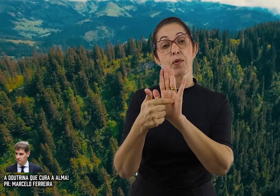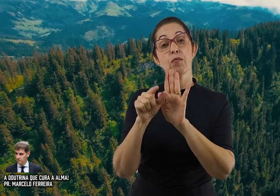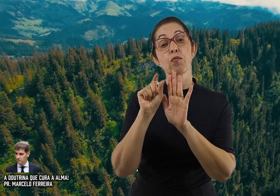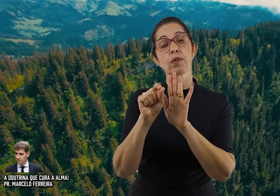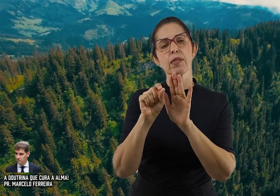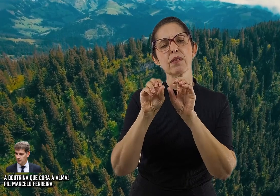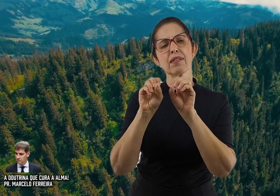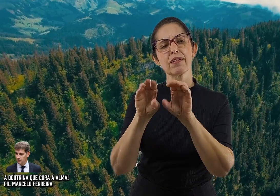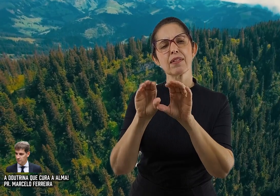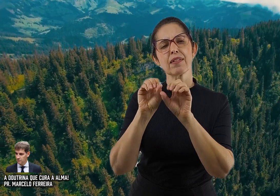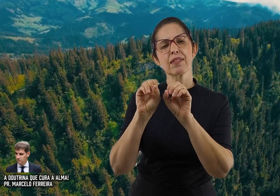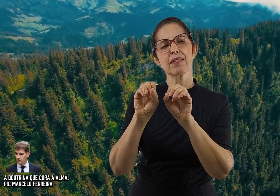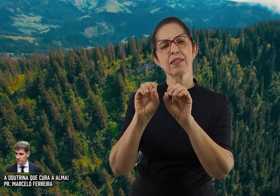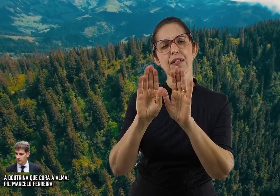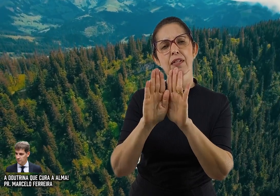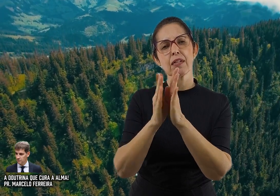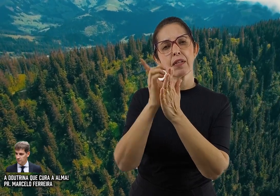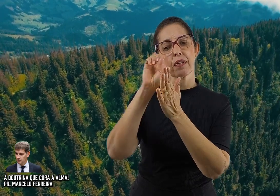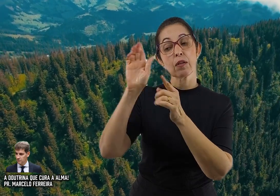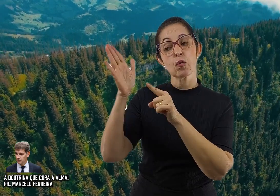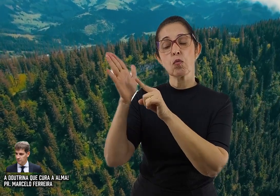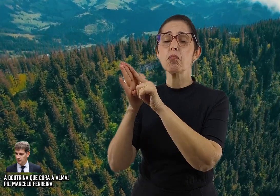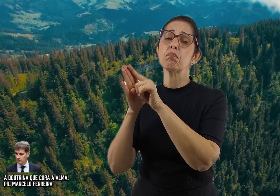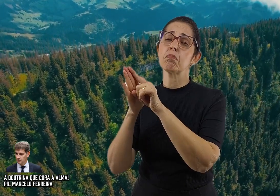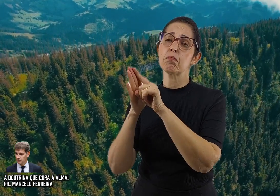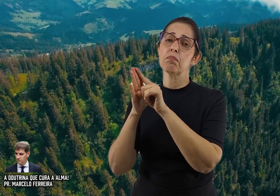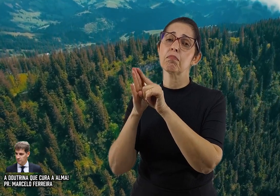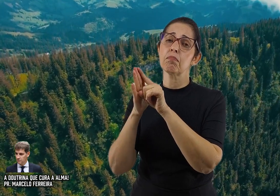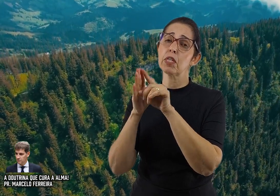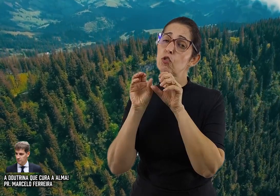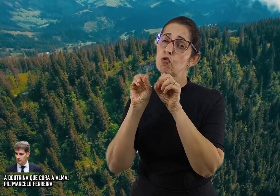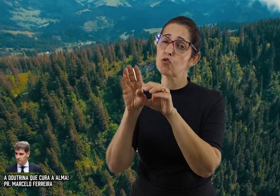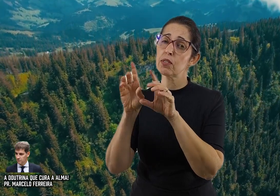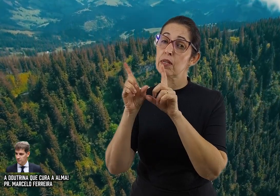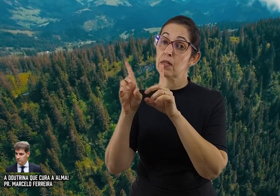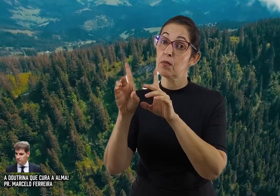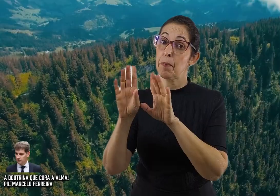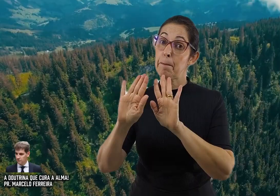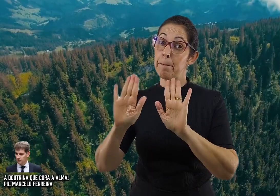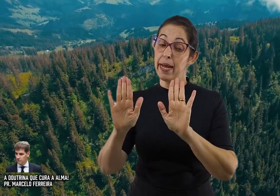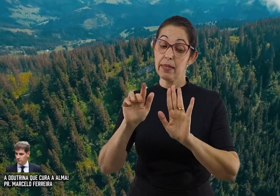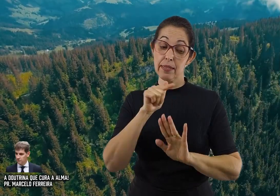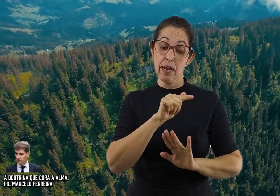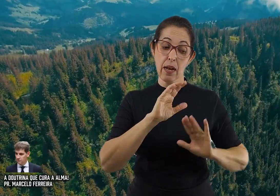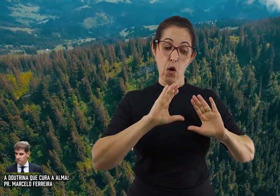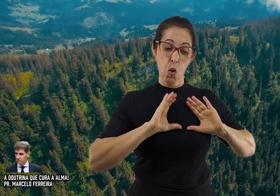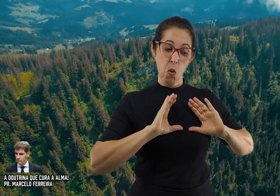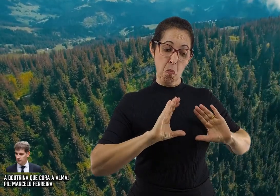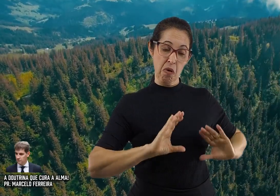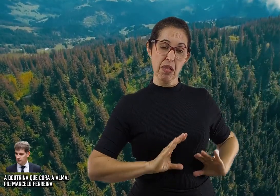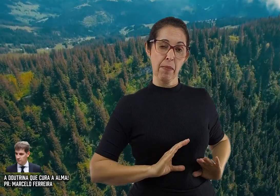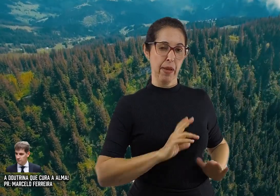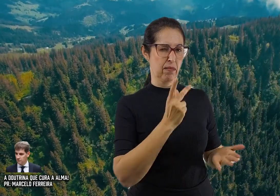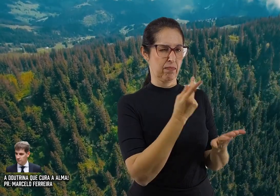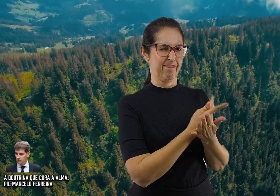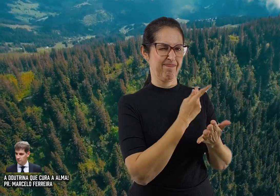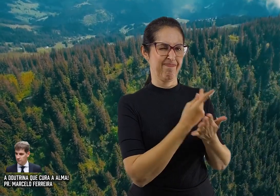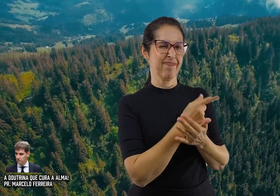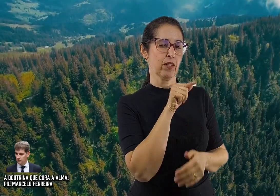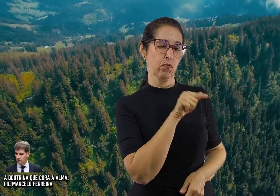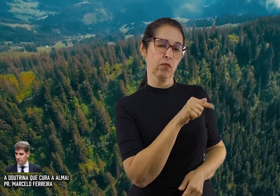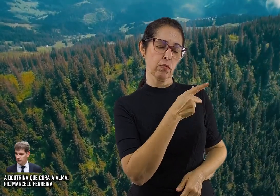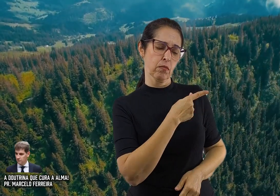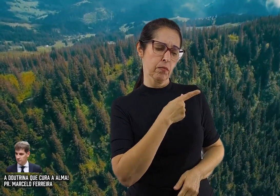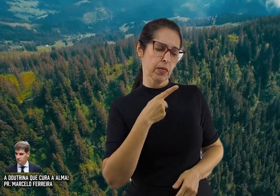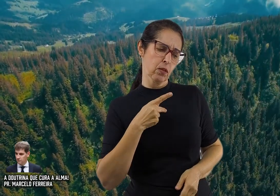doutrina. Uma questão disciplinar, um comportamento que teve errado, um excesso da sua parte, então ele